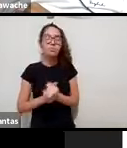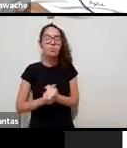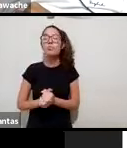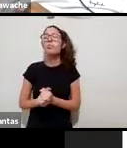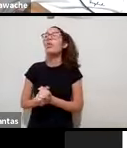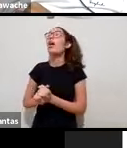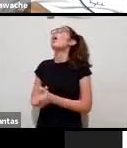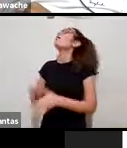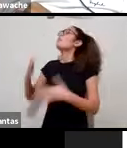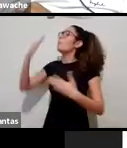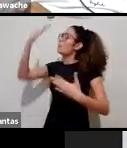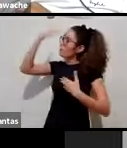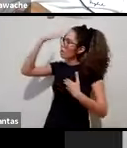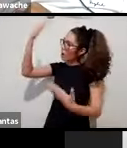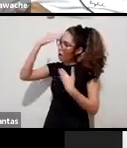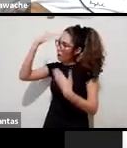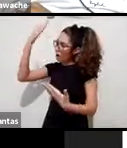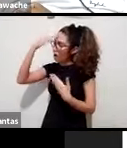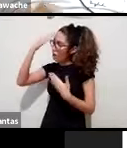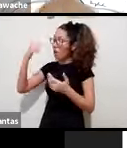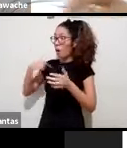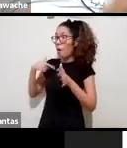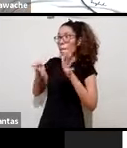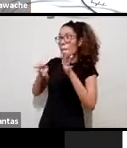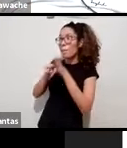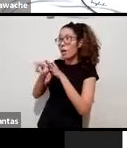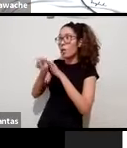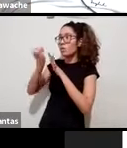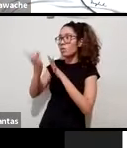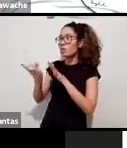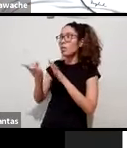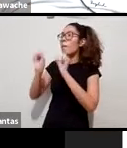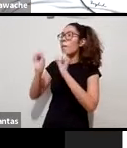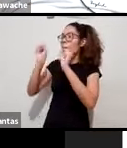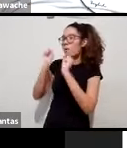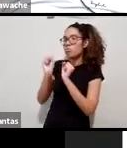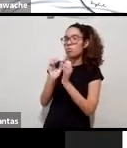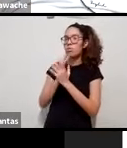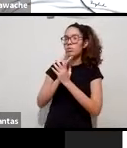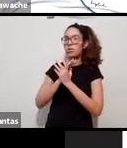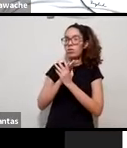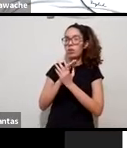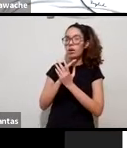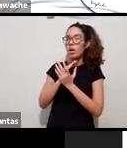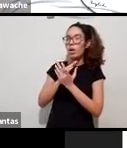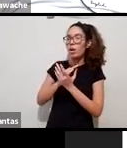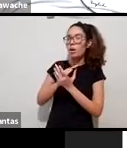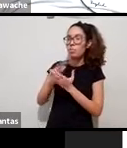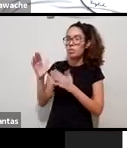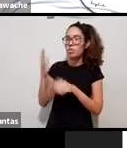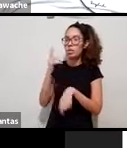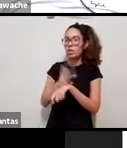Eu pergunto se você já me autoriza a gente começar a gravar a partir de agora,